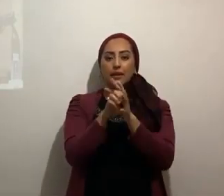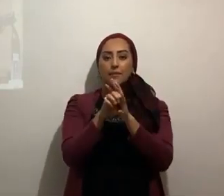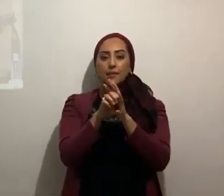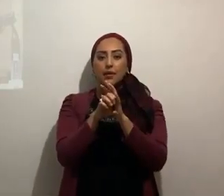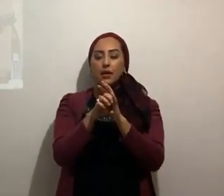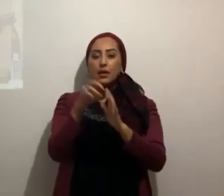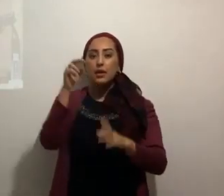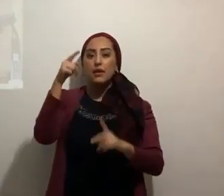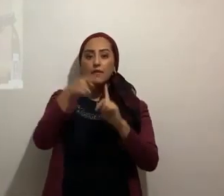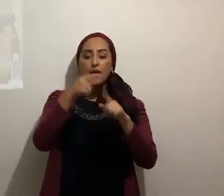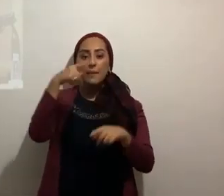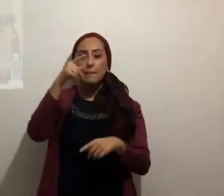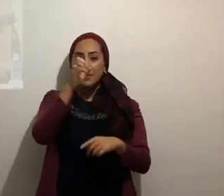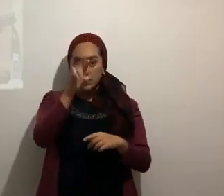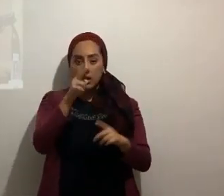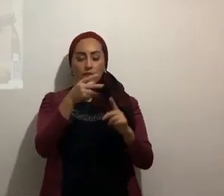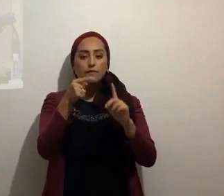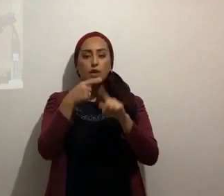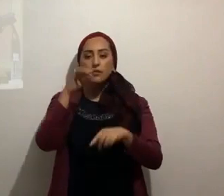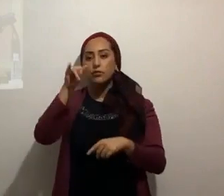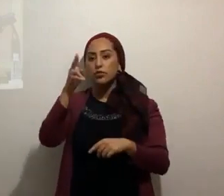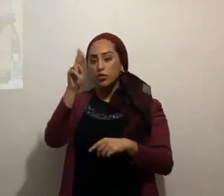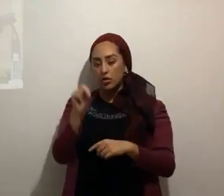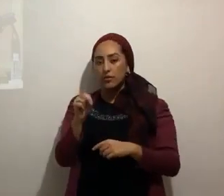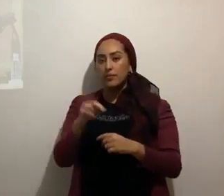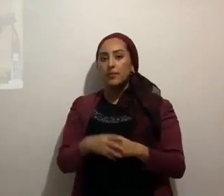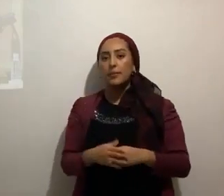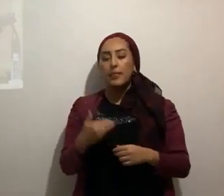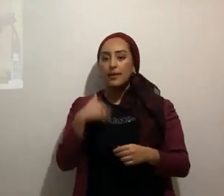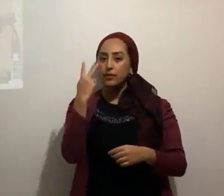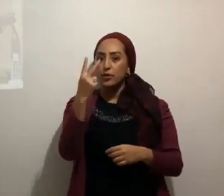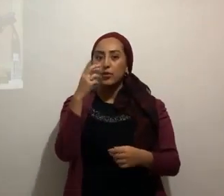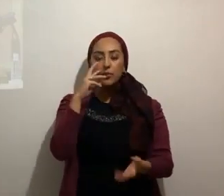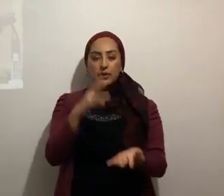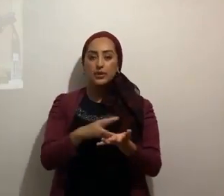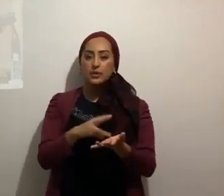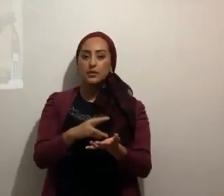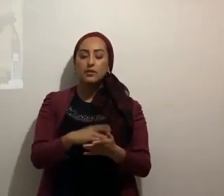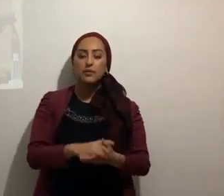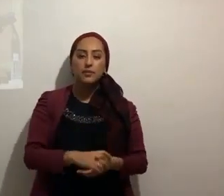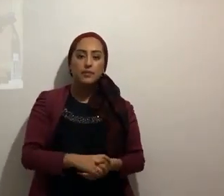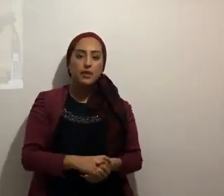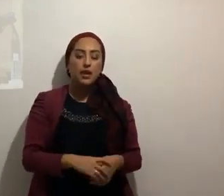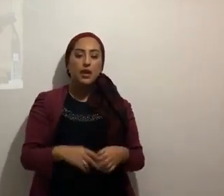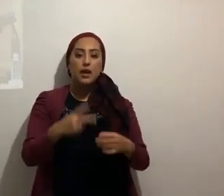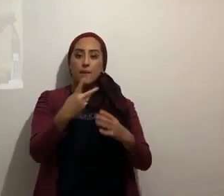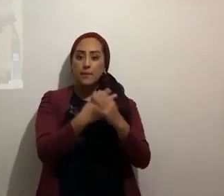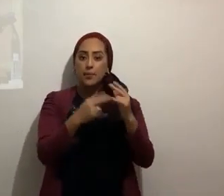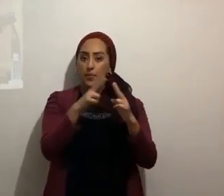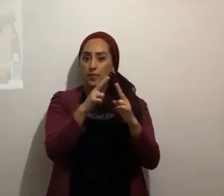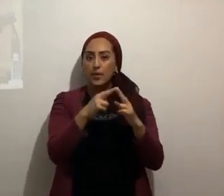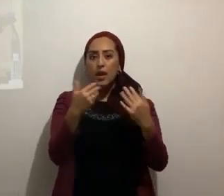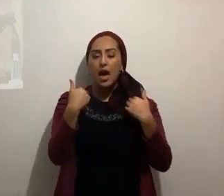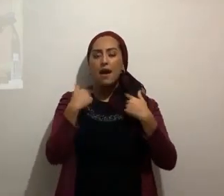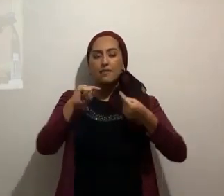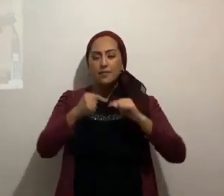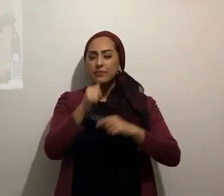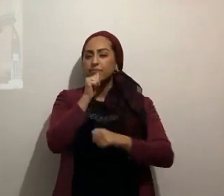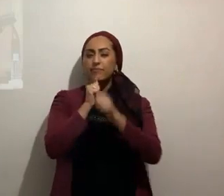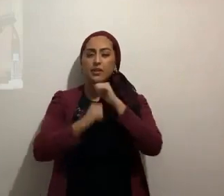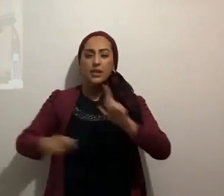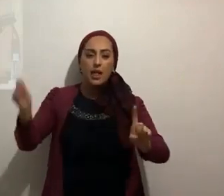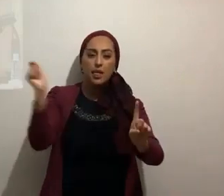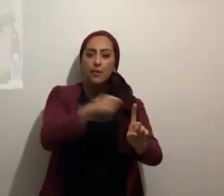de Pedro y de Juan, Kefas y Yohanan. Ahí tenemos dos testigos. ellos sufrieron latigazos